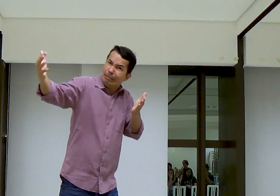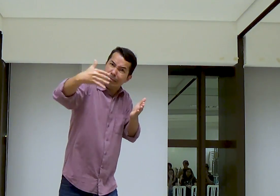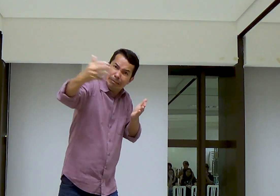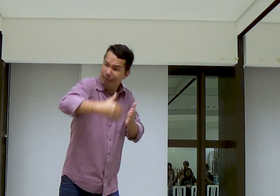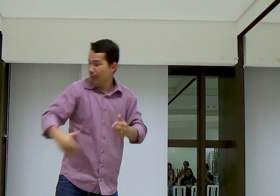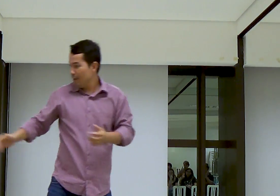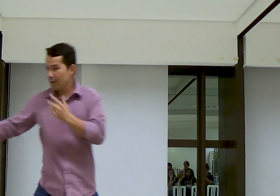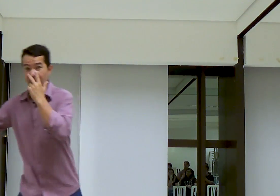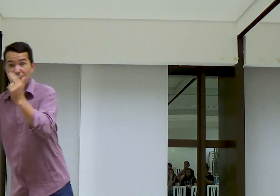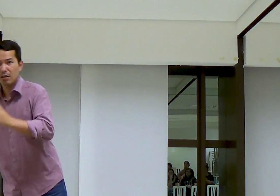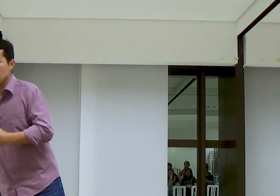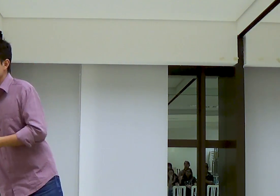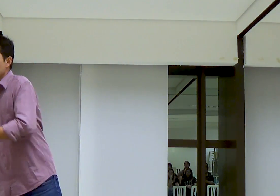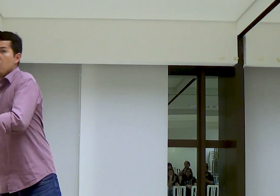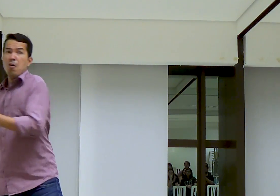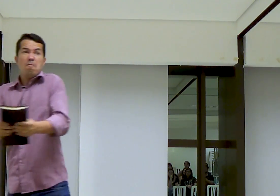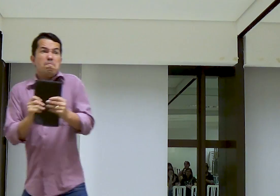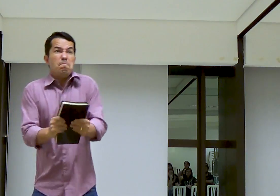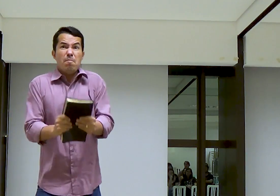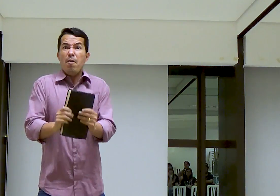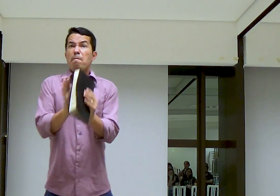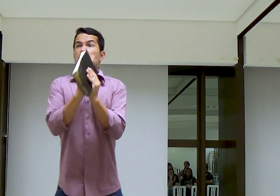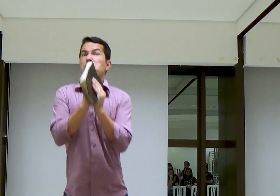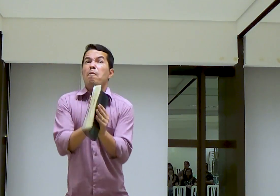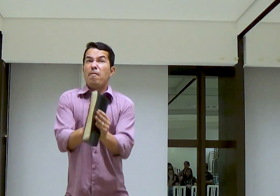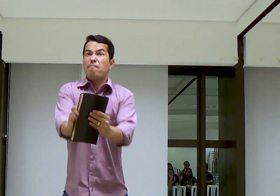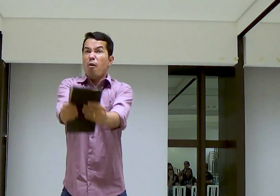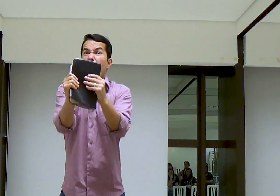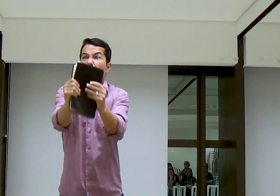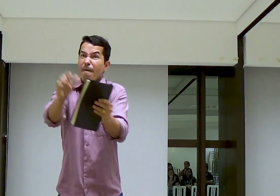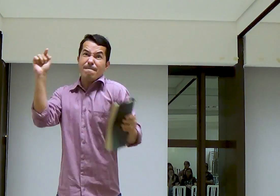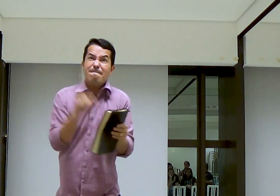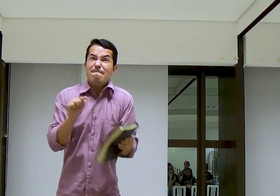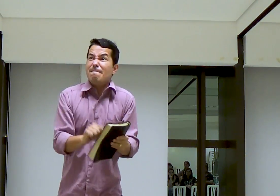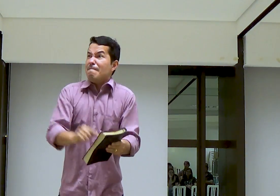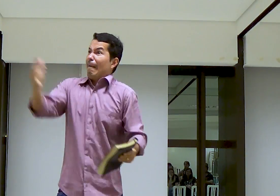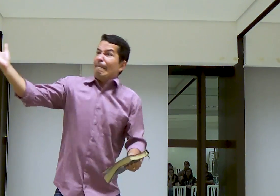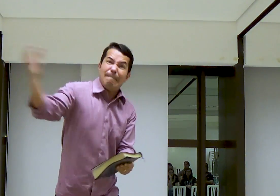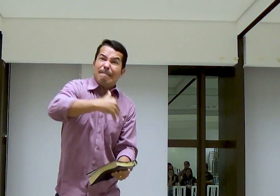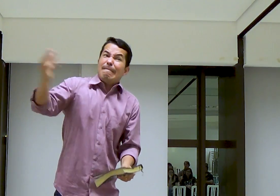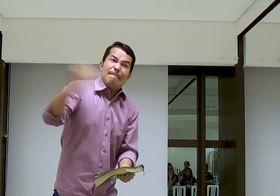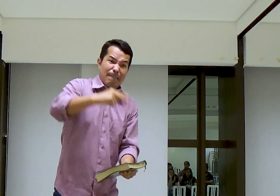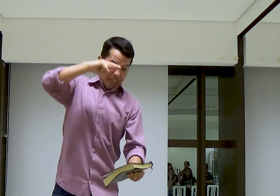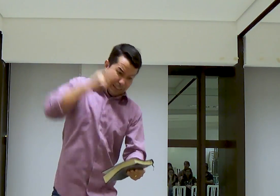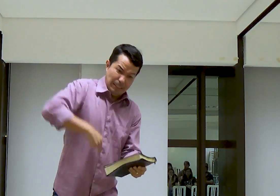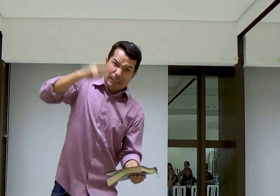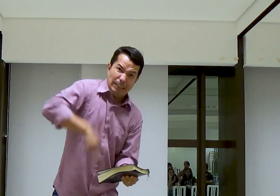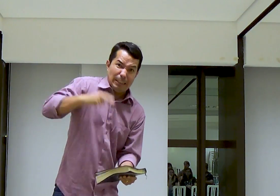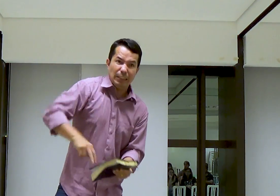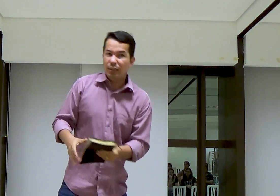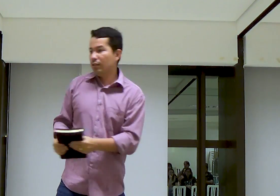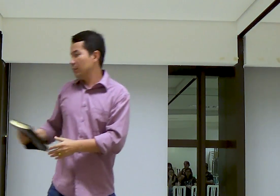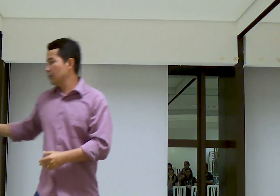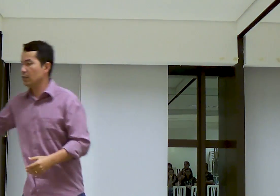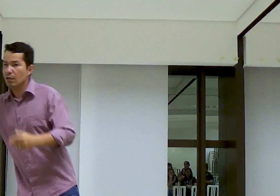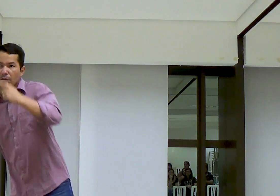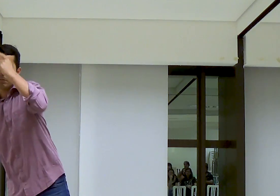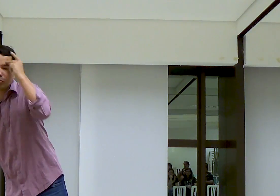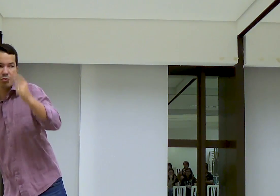lei. Por exemplo, ele ficava ali, por favor, venham, conheçam a lei, venham. E